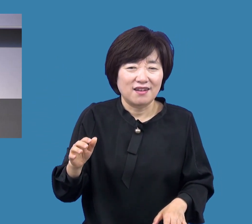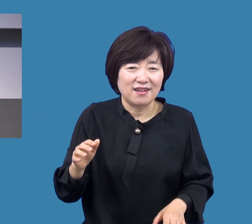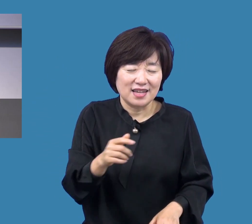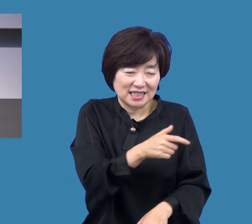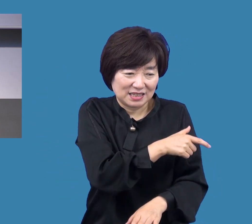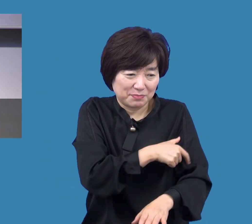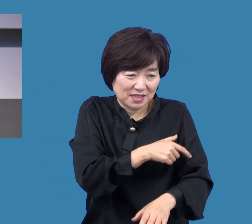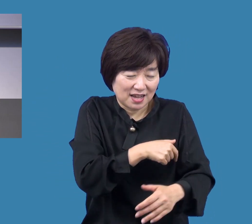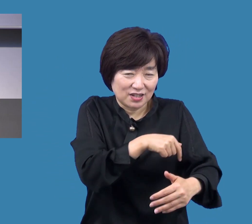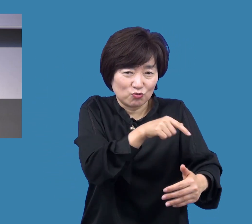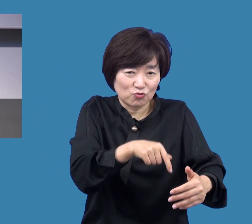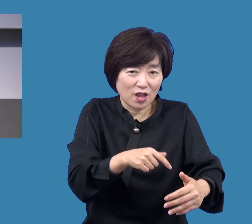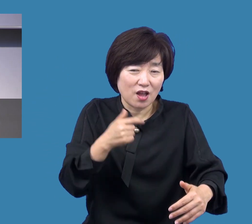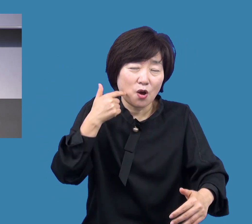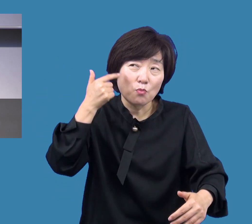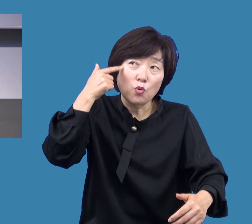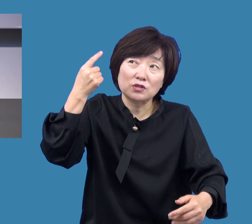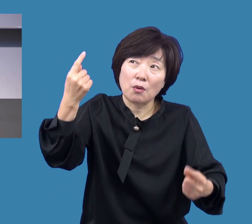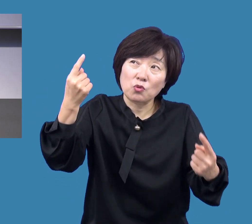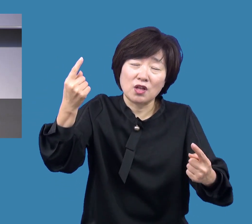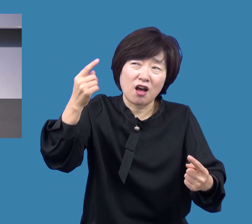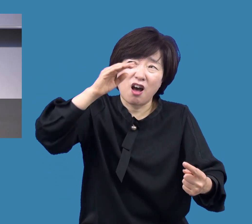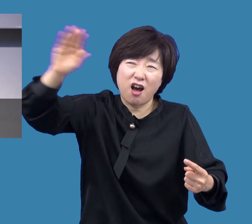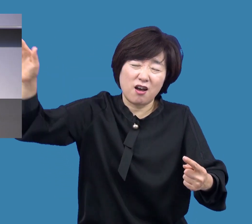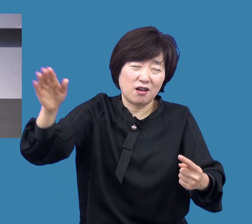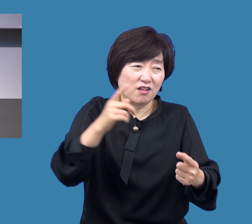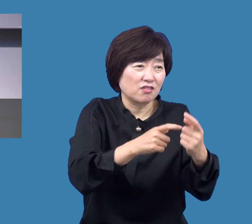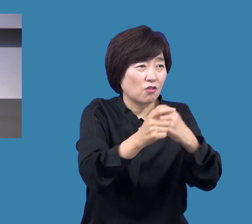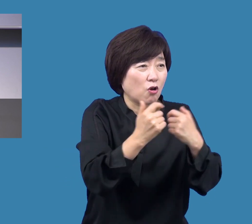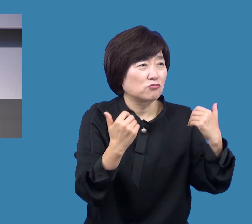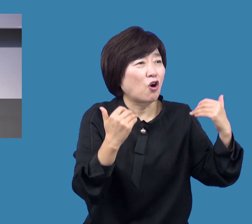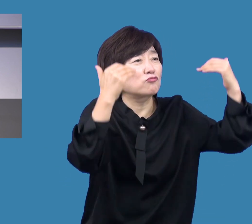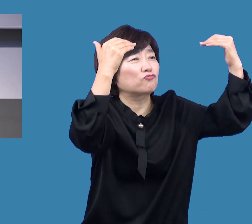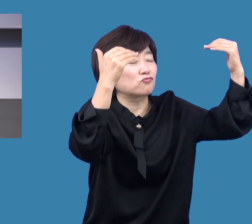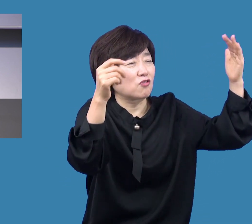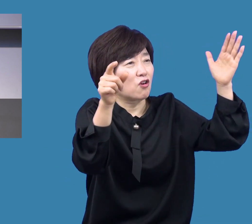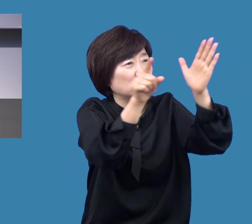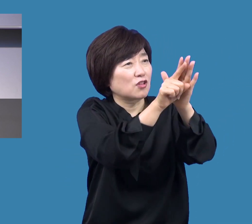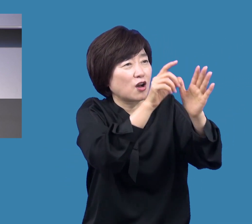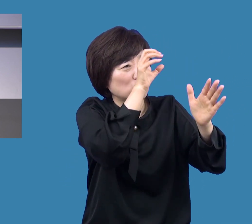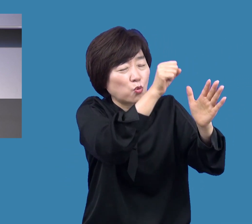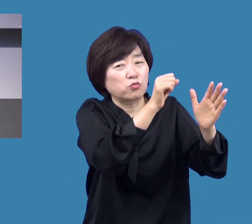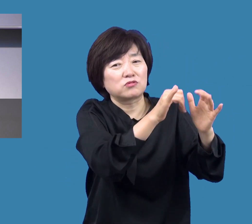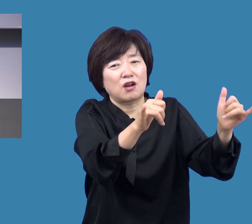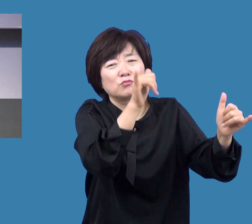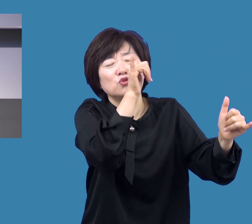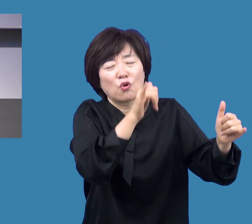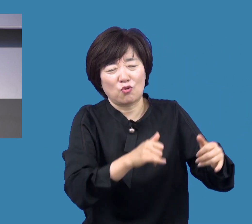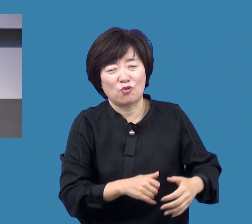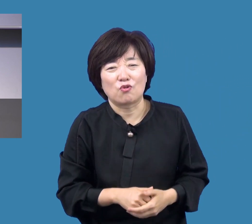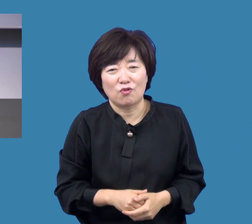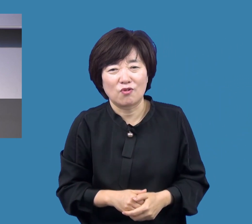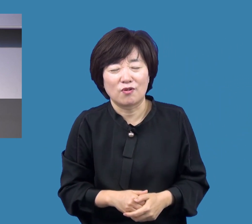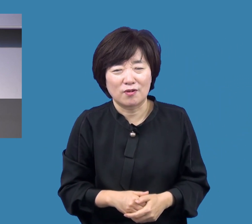집사 중에 여러분 목사만큼 성숙하거나 목사보다 더 성숙한 집사가 있다 그래서 문제될 게 전혀